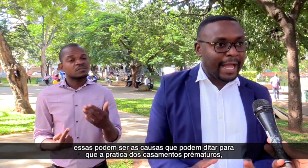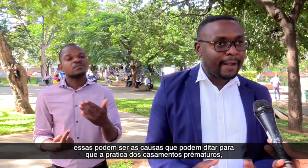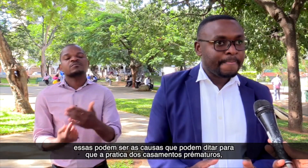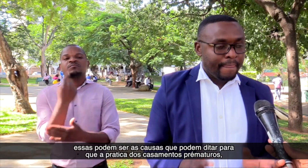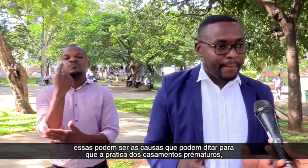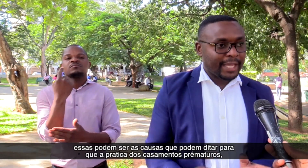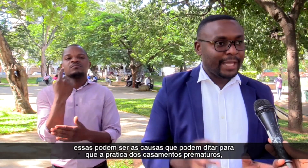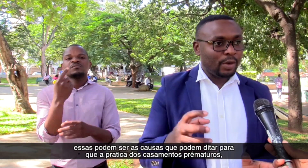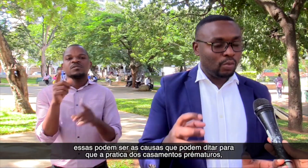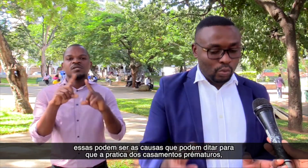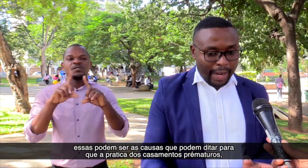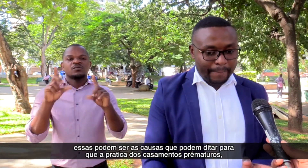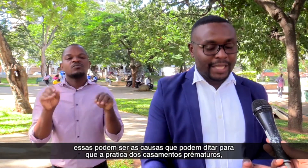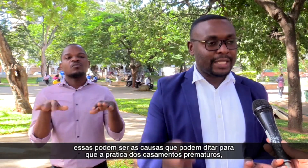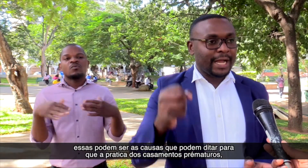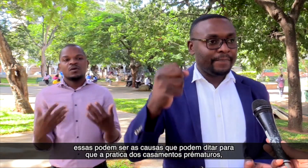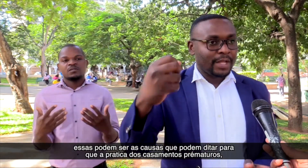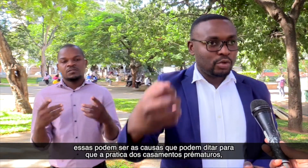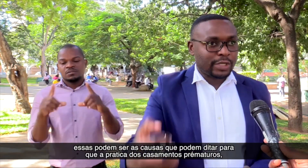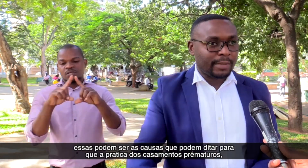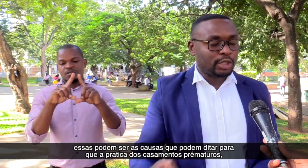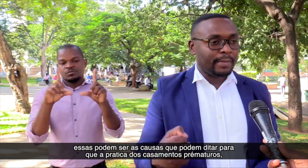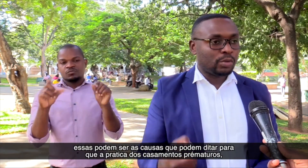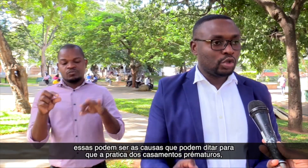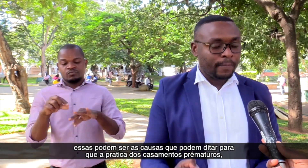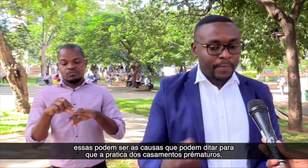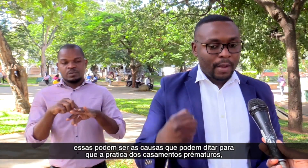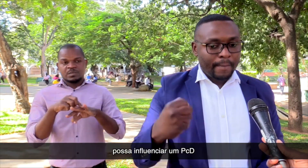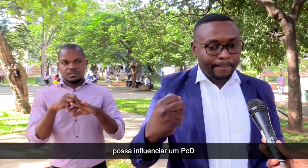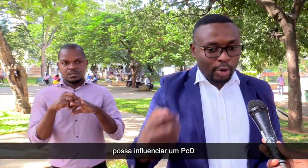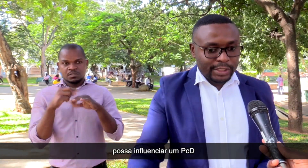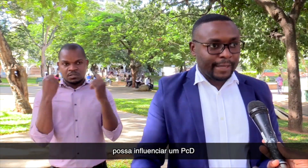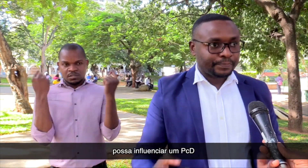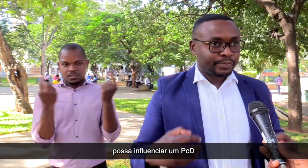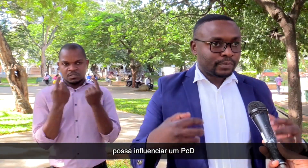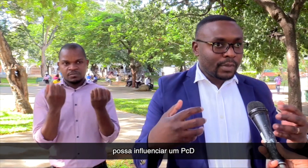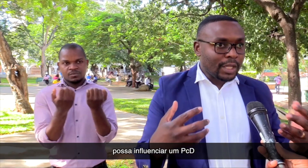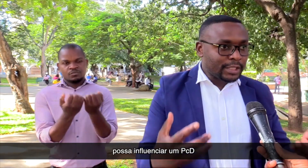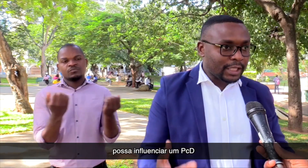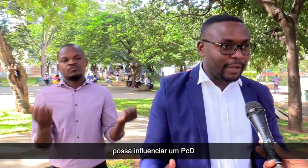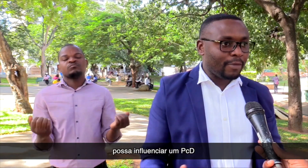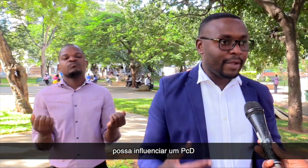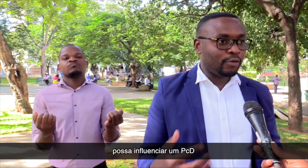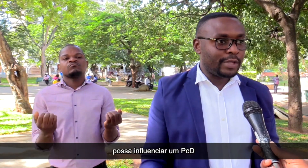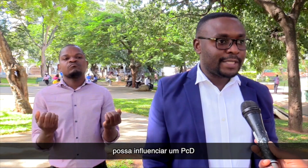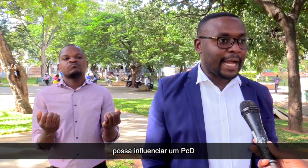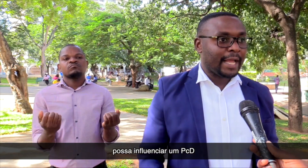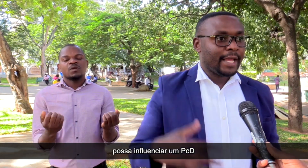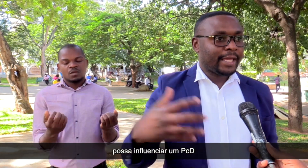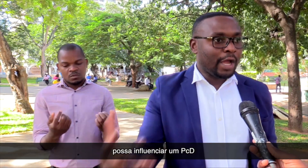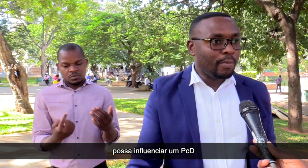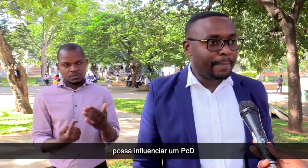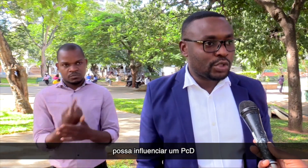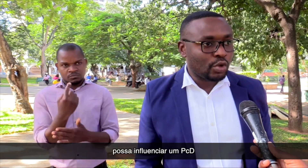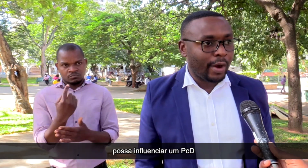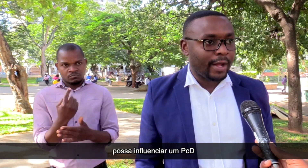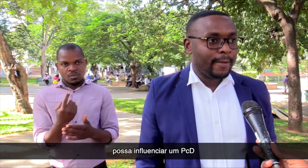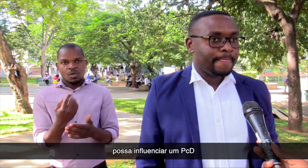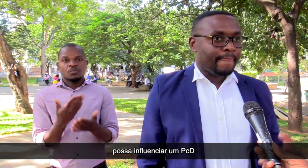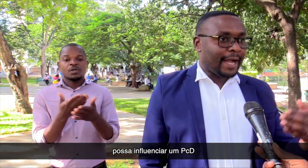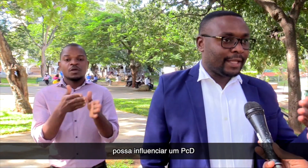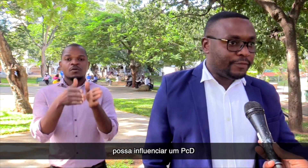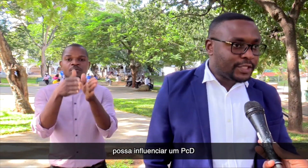podem ditar para que a prática dos casamentos prematuros possa, de certa forma, influenciar quer uma